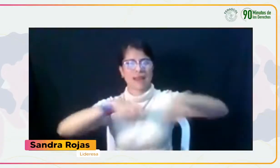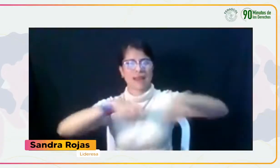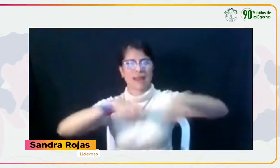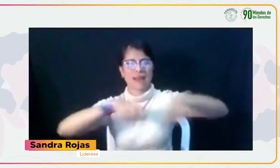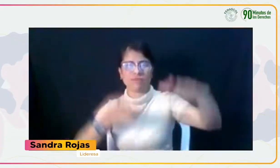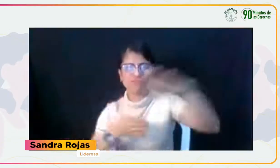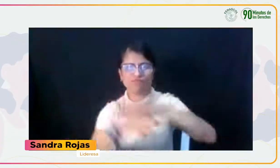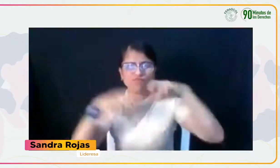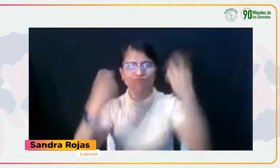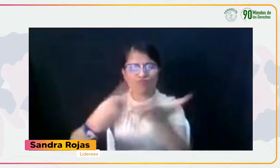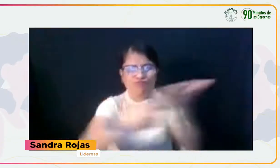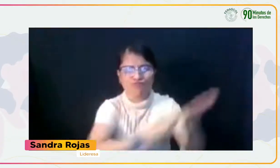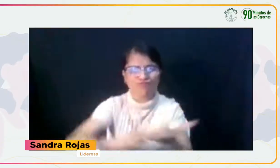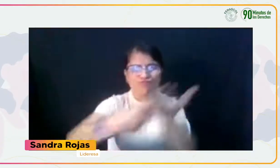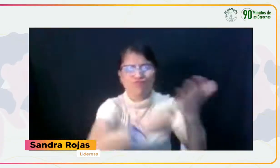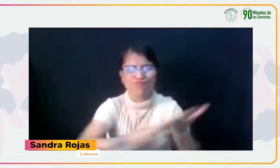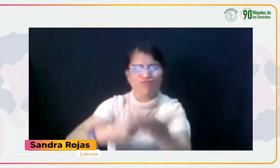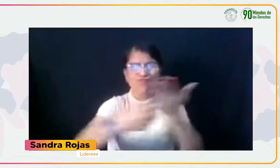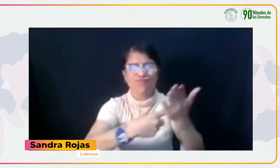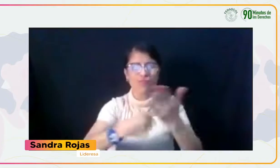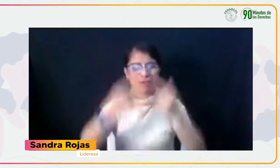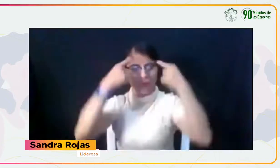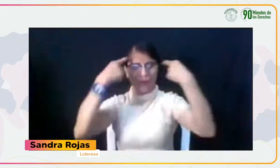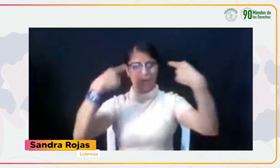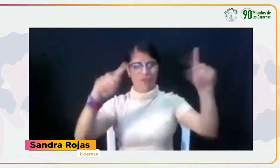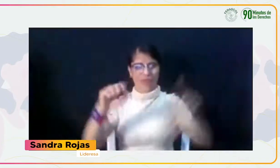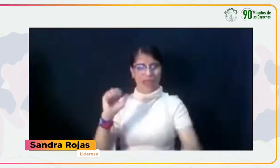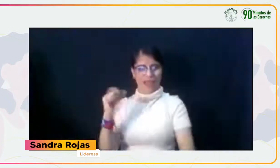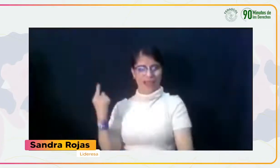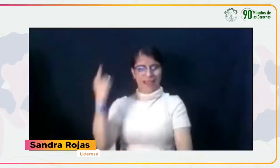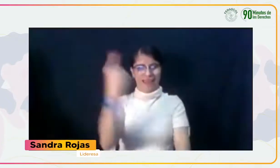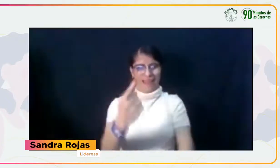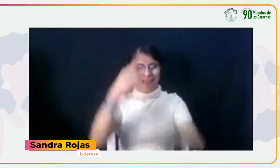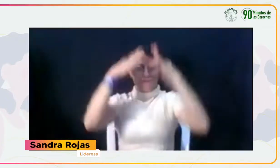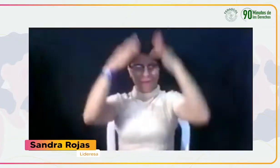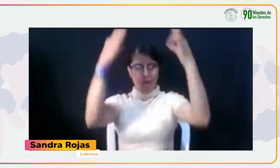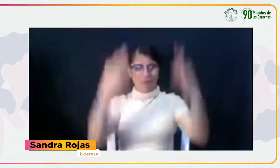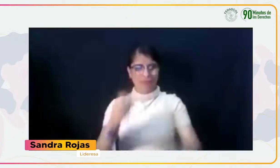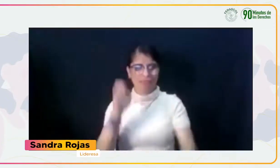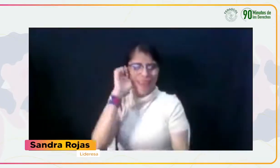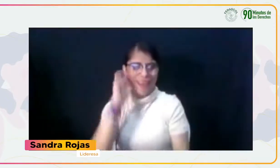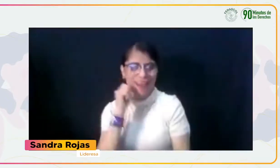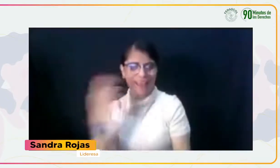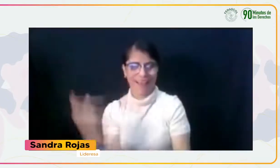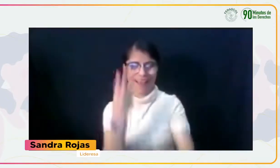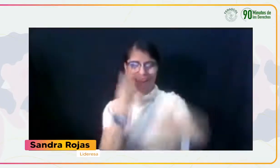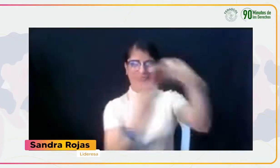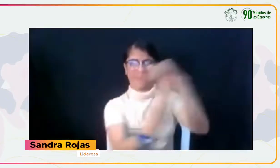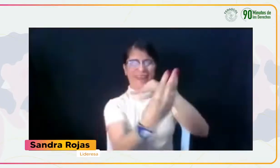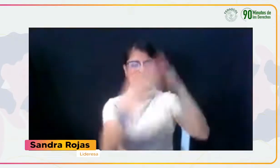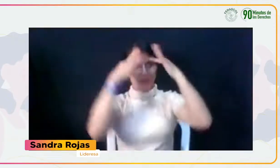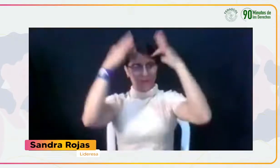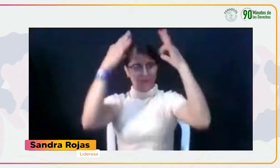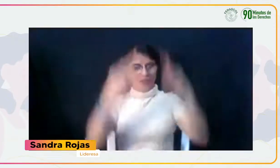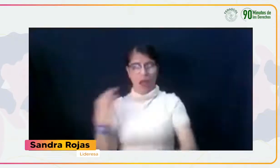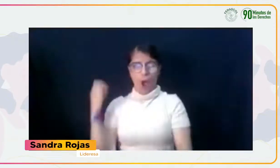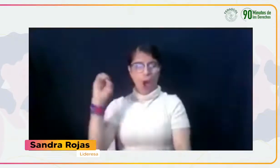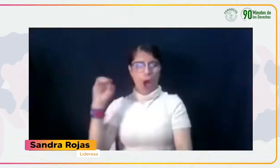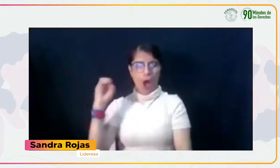este espacio y estuvimos en esta mesa de diálogo también con el ministerio y fue diferente porque por fin participamos dos mujeres allí en esta